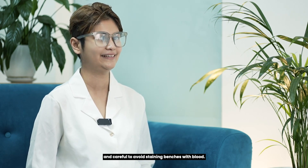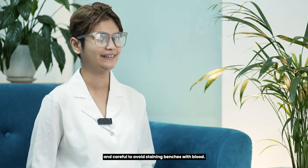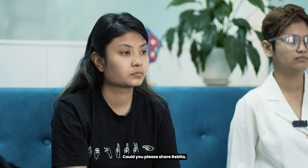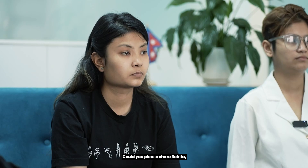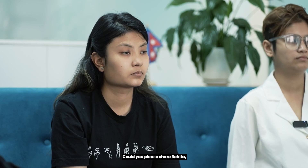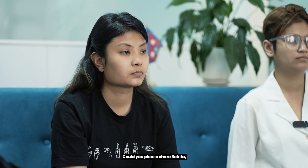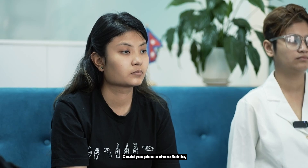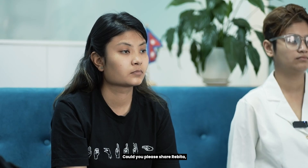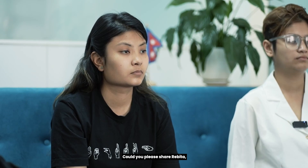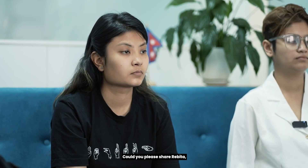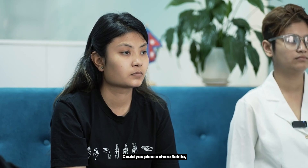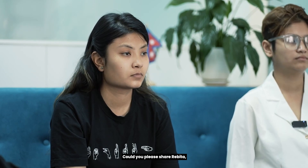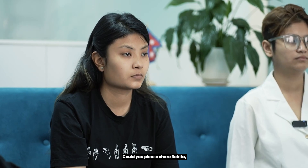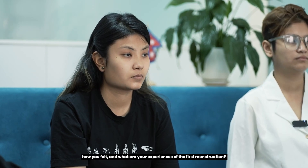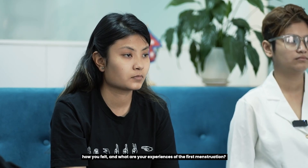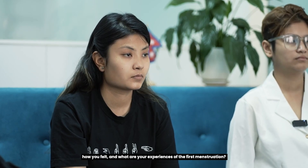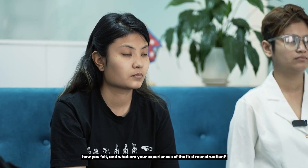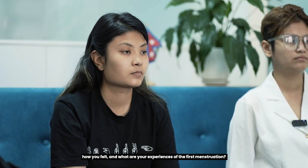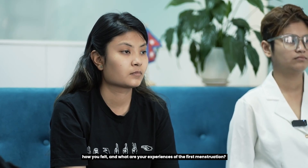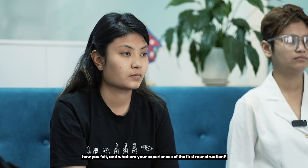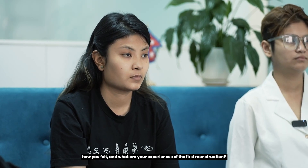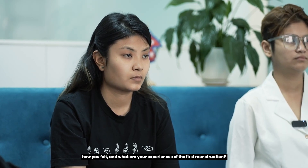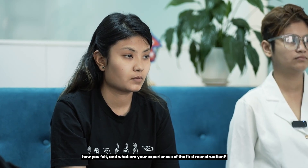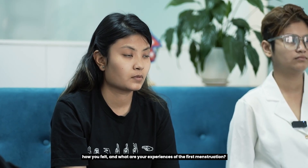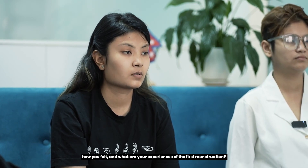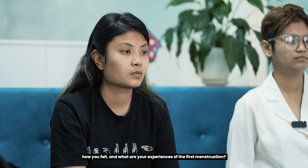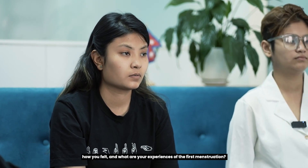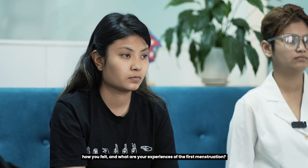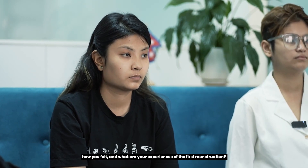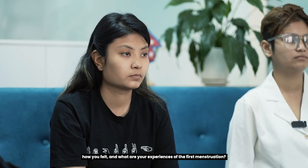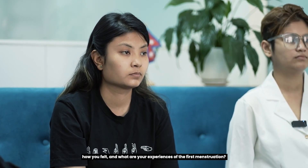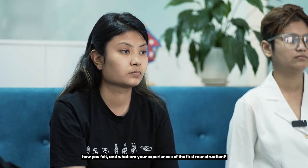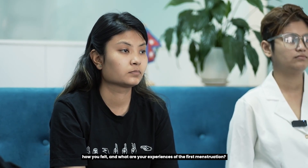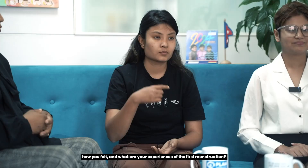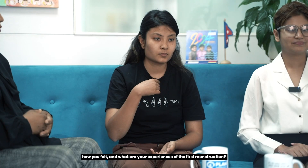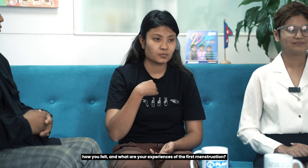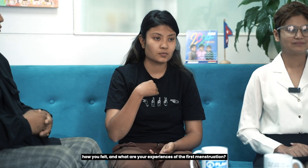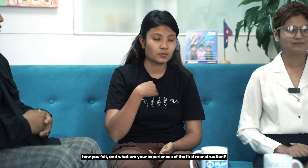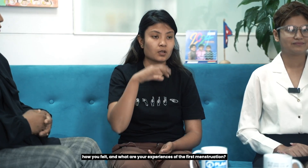थियो। हाम्रो रेबिताजीको चाहिँ कस्तो थियो अनुभव महिनावारीको, पहिलो अनुभव भोगाई कस्तो छ?